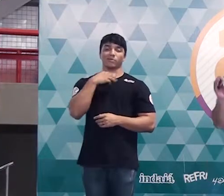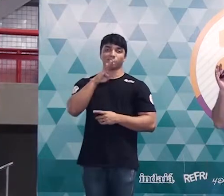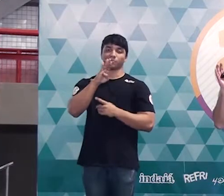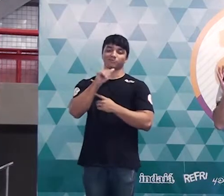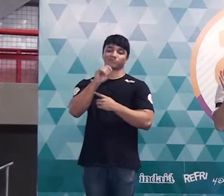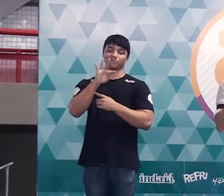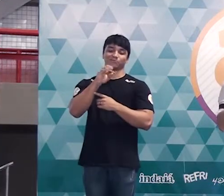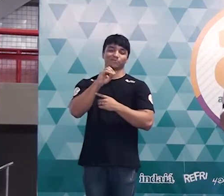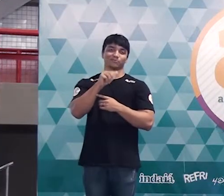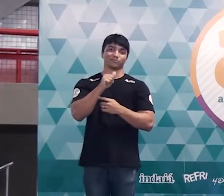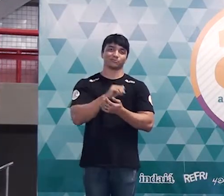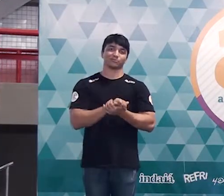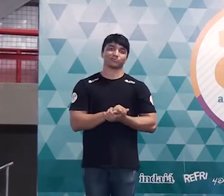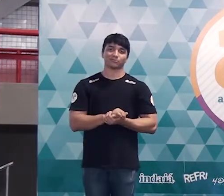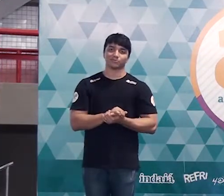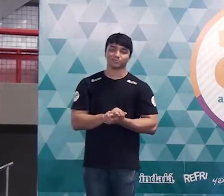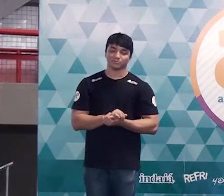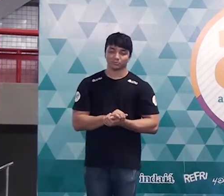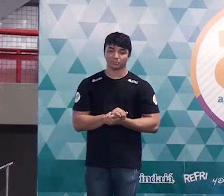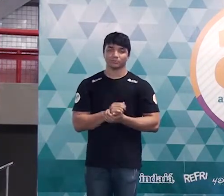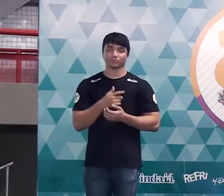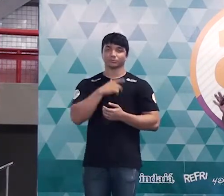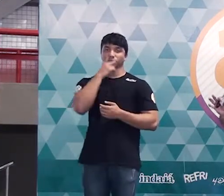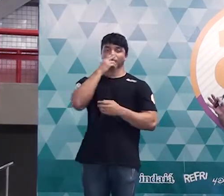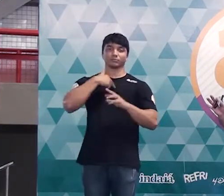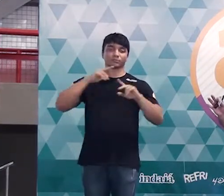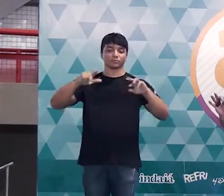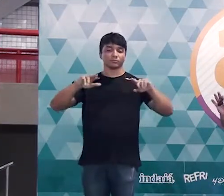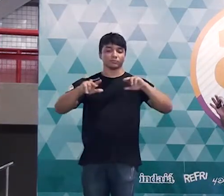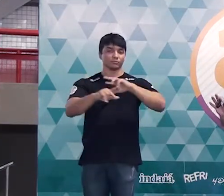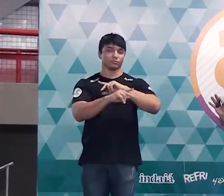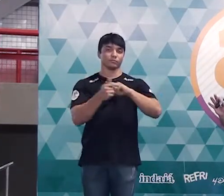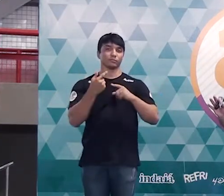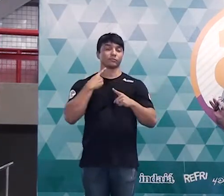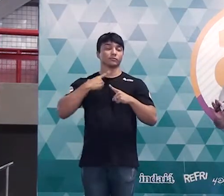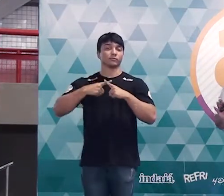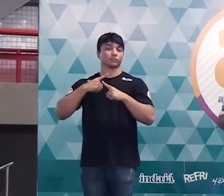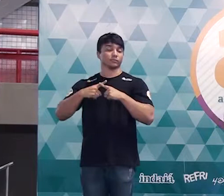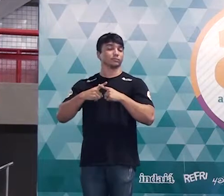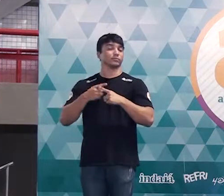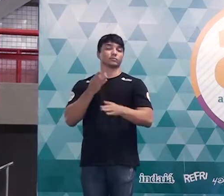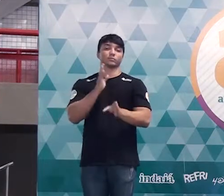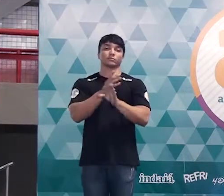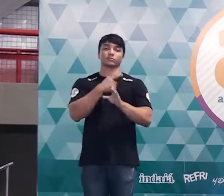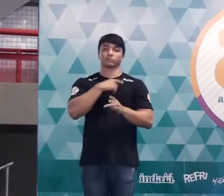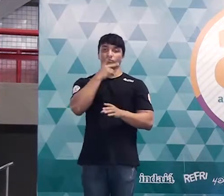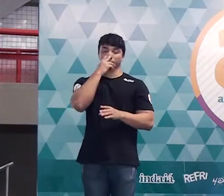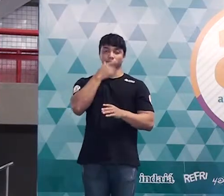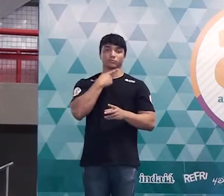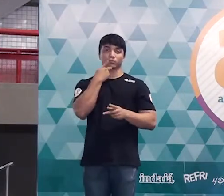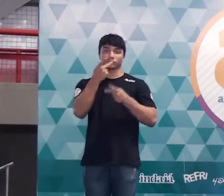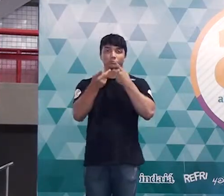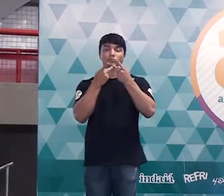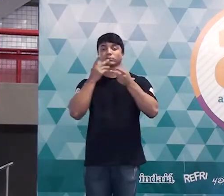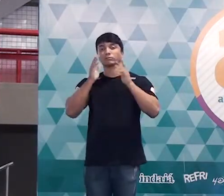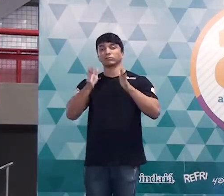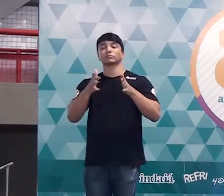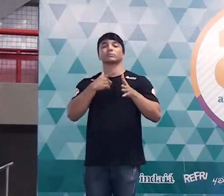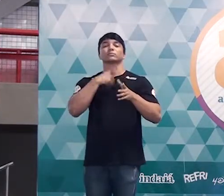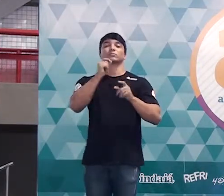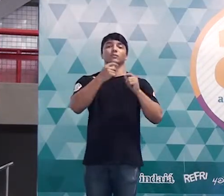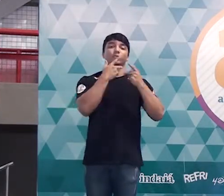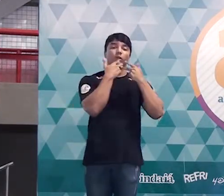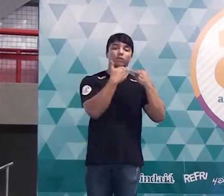dizer, já começa, né? O negócio fica diferenciado. Por quê? Porque eu disse para vocês que